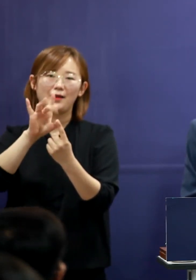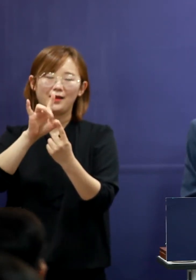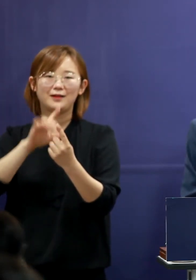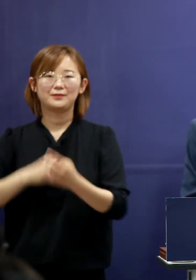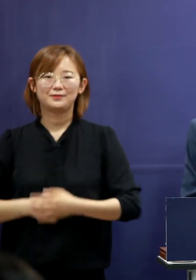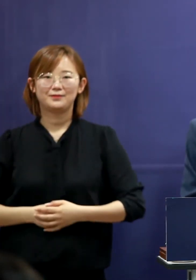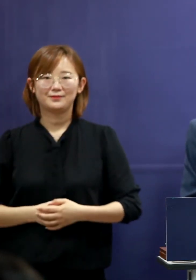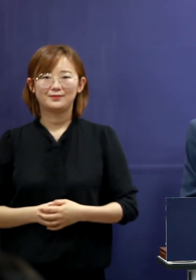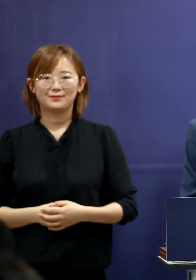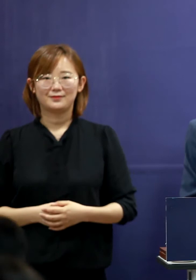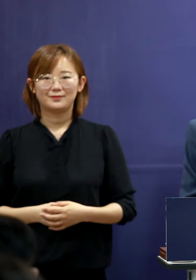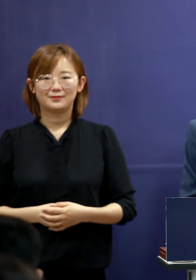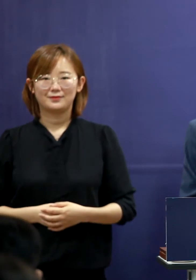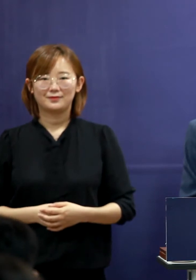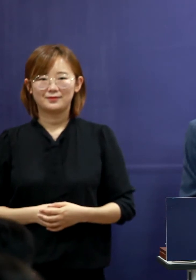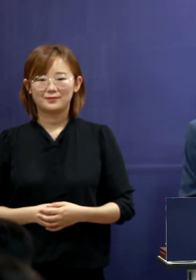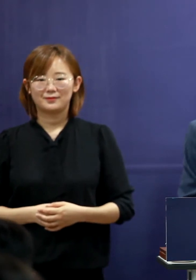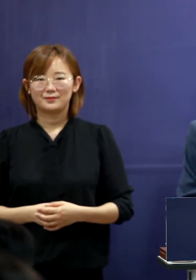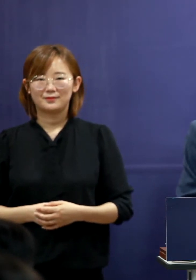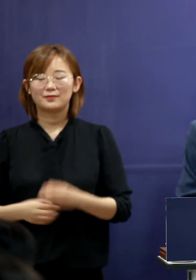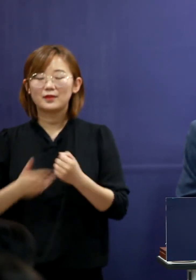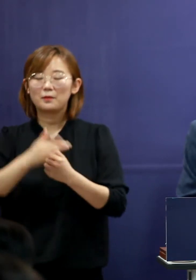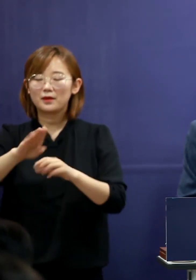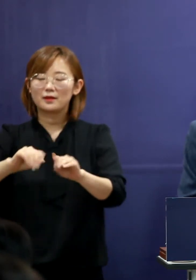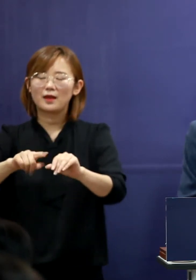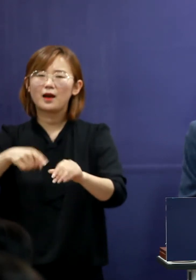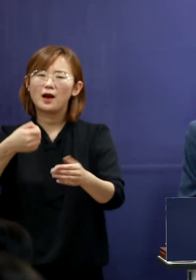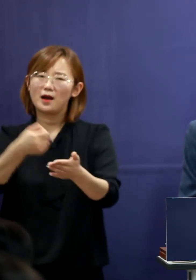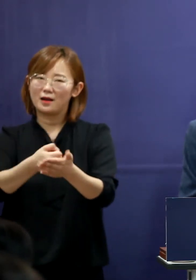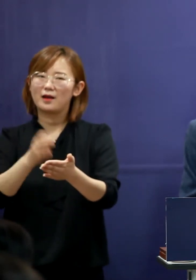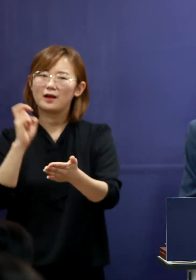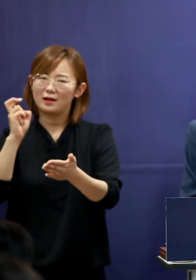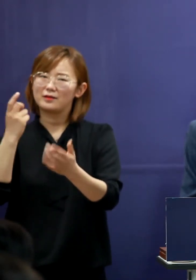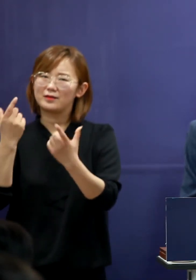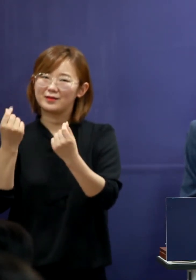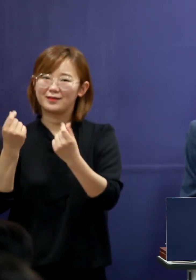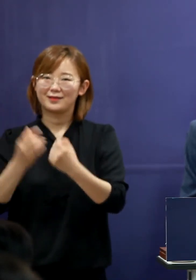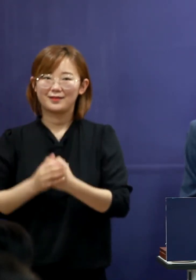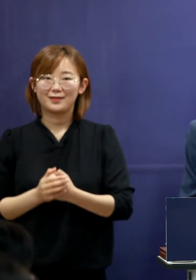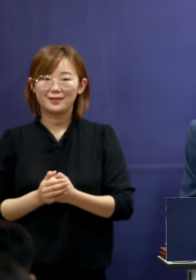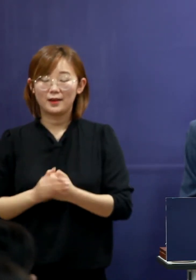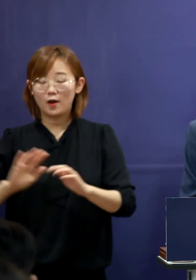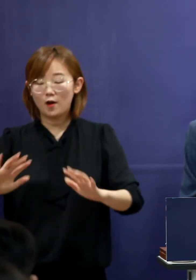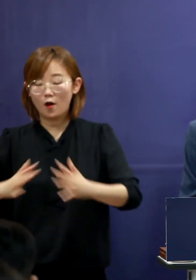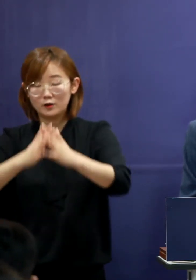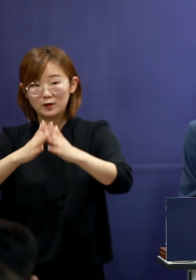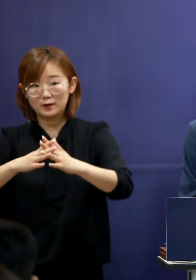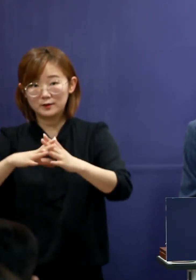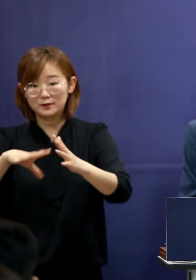있습니다. 근데 건설 과정에서 아무래도 이제 지역 주민들에게는